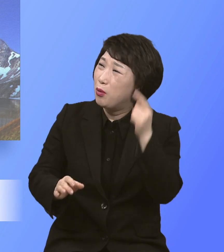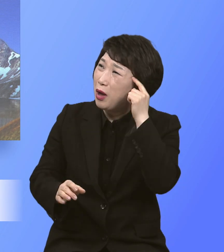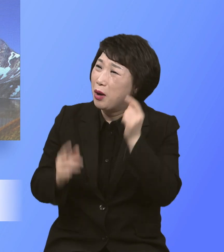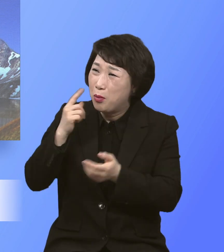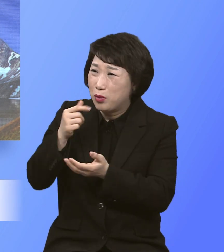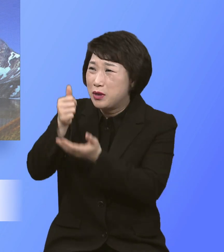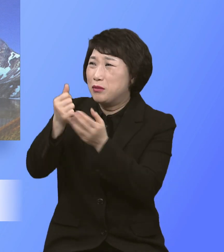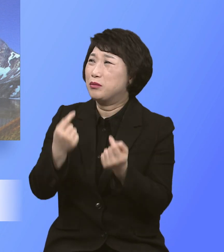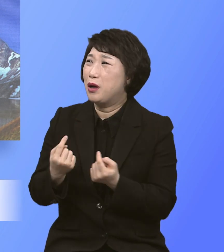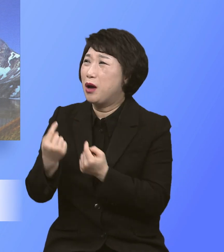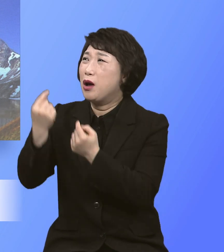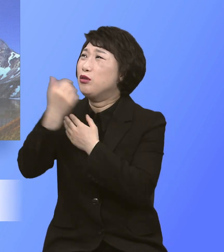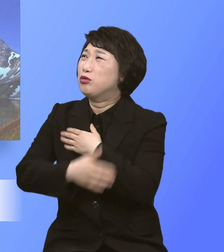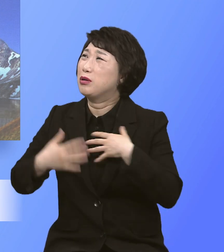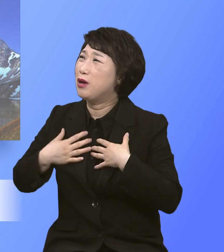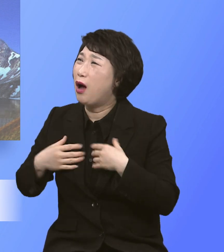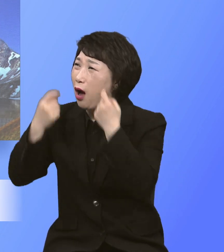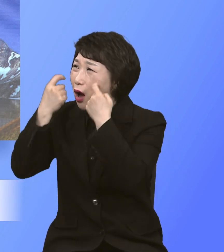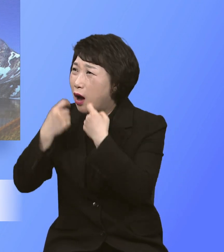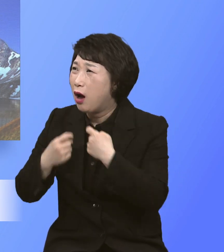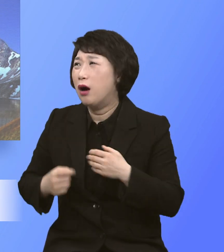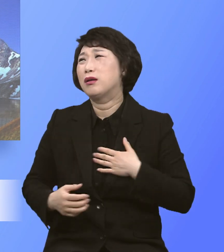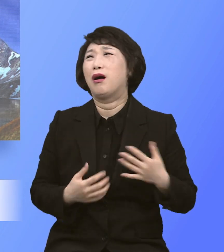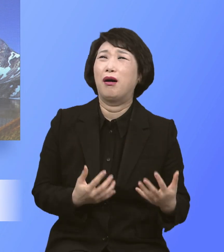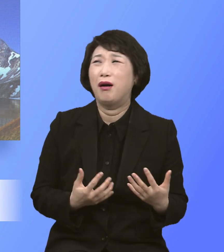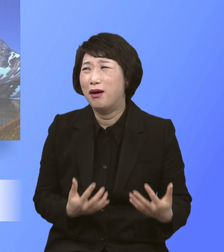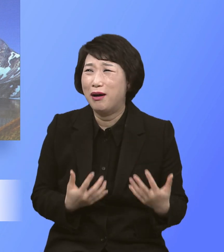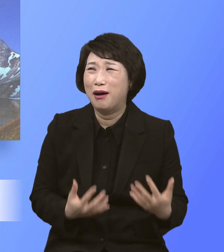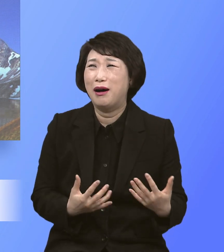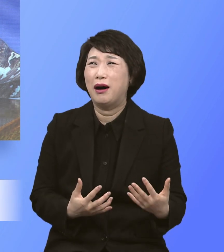약하시니 내가 어떻게 하면 죽었는지 모르겠어요.